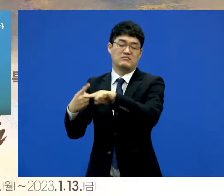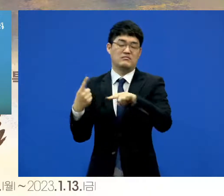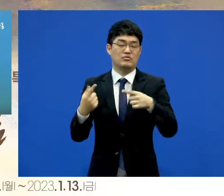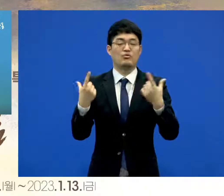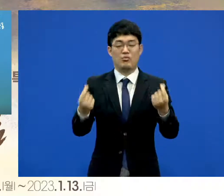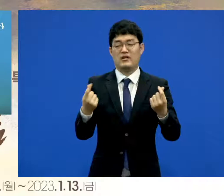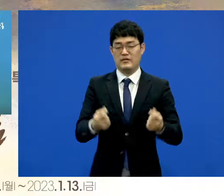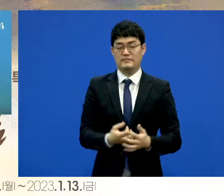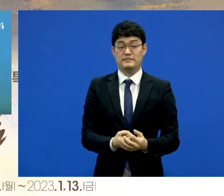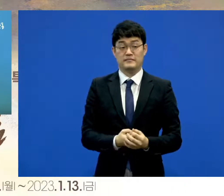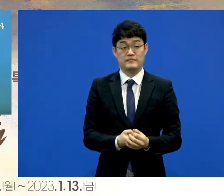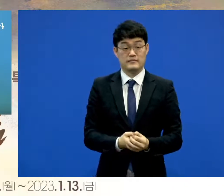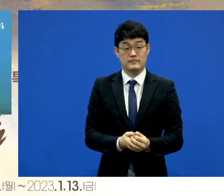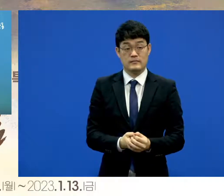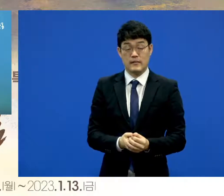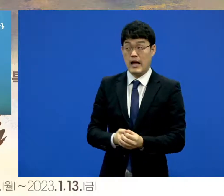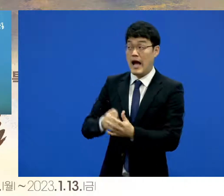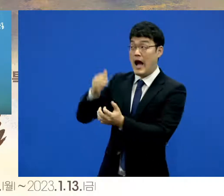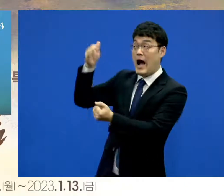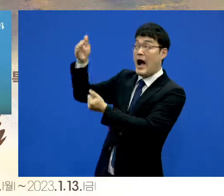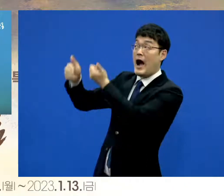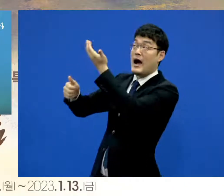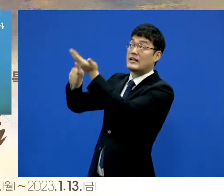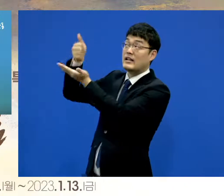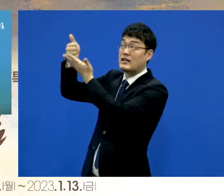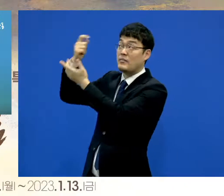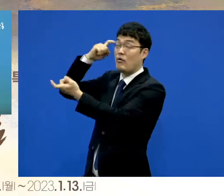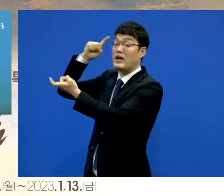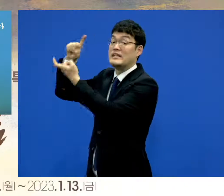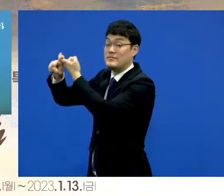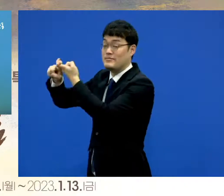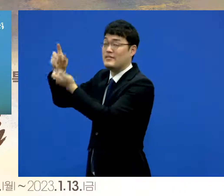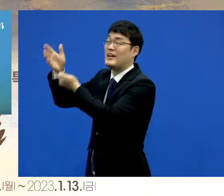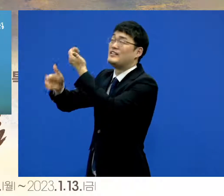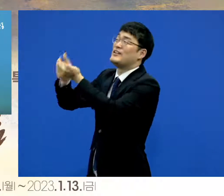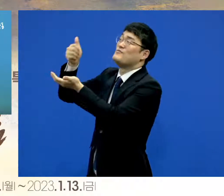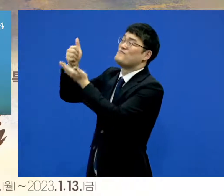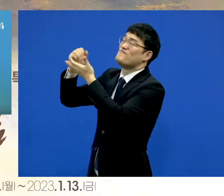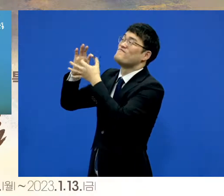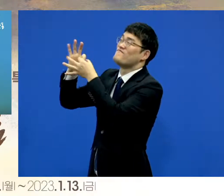하나님보다 하나님이 주시는 것에 더 관심을 가져요.